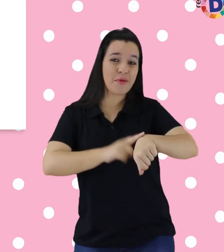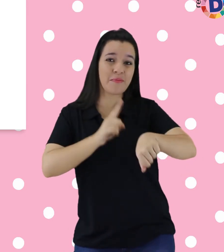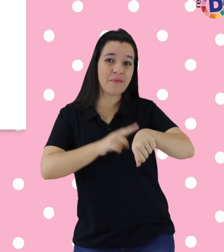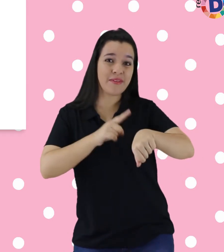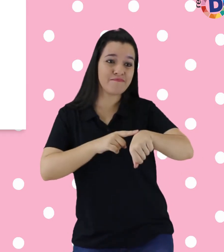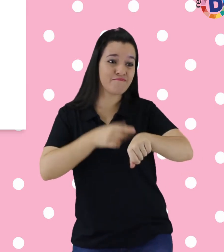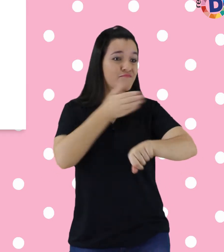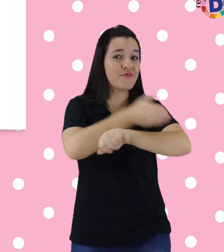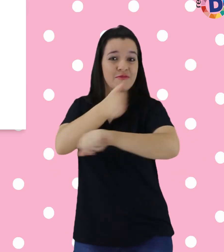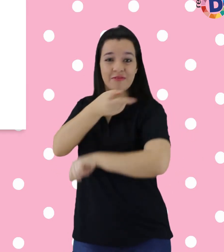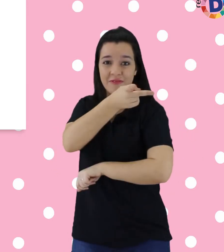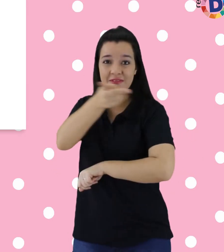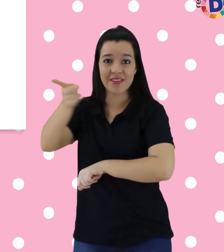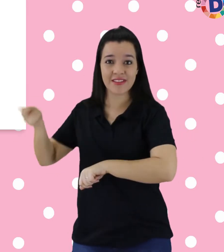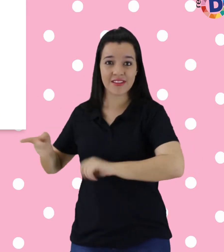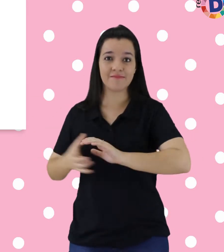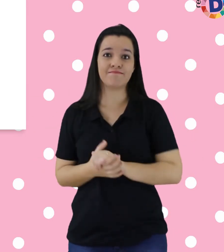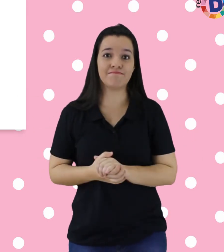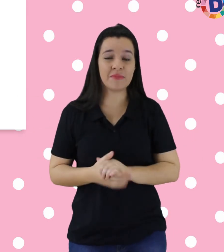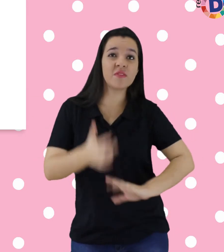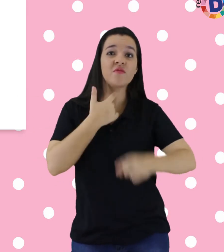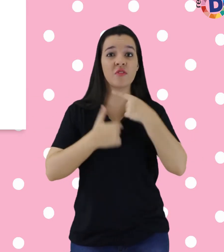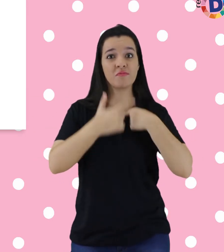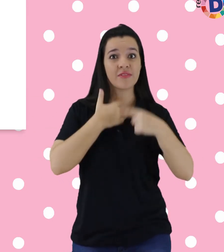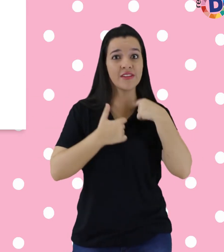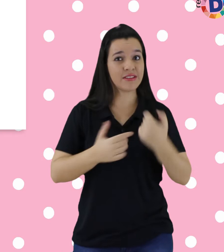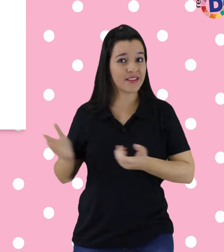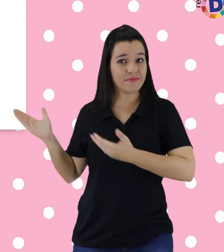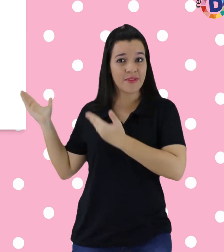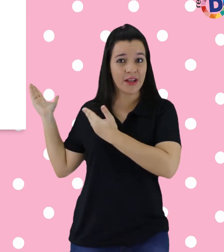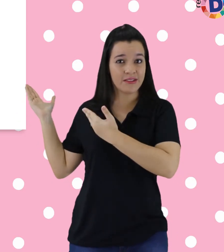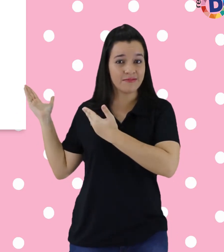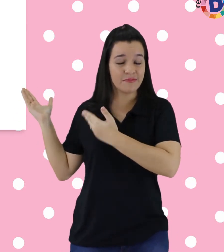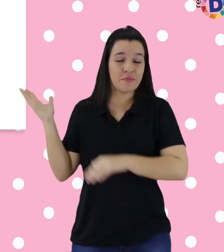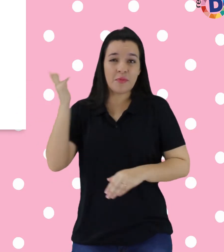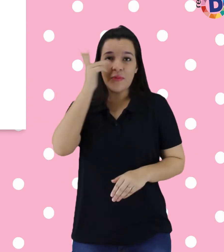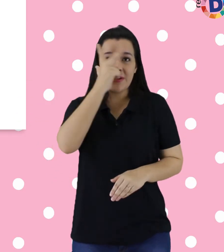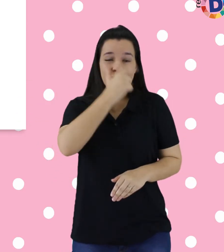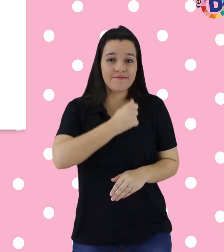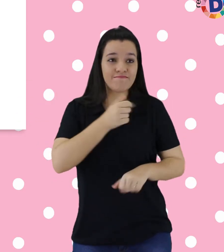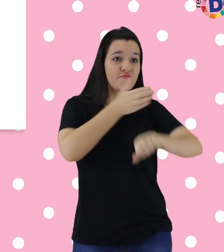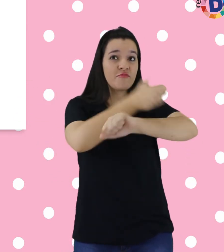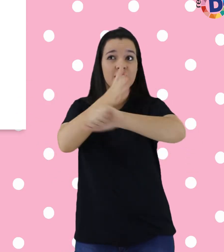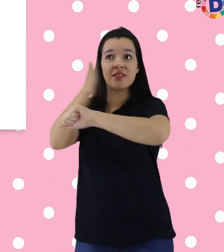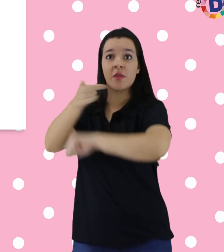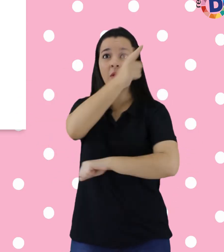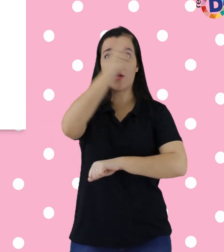a intenção é de que esta menina tão doce visite mais instituições ao longo do ano em são paulo